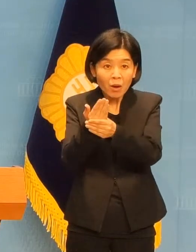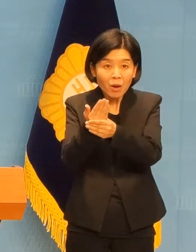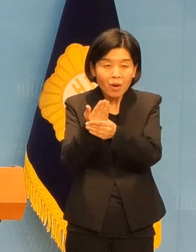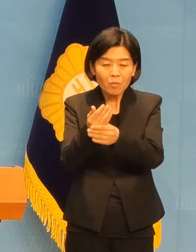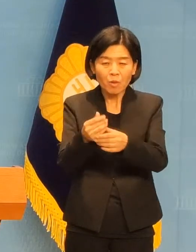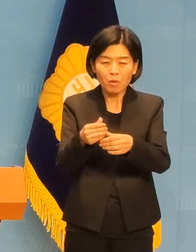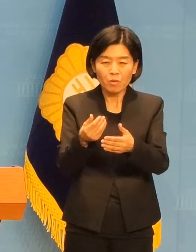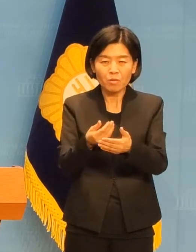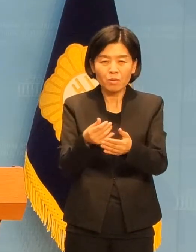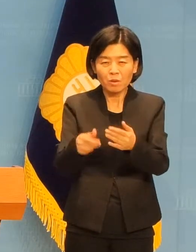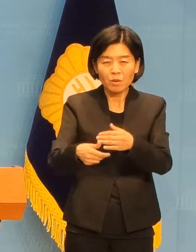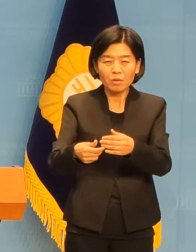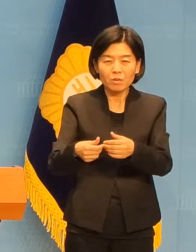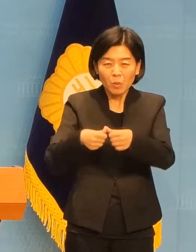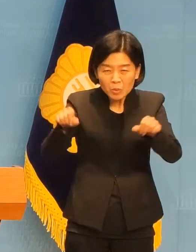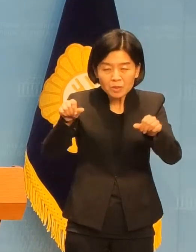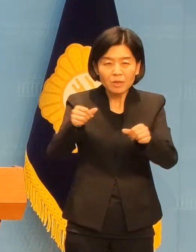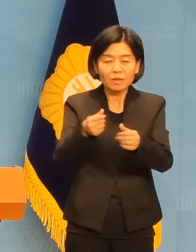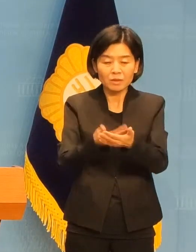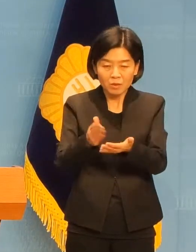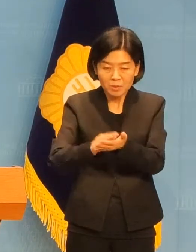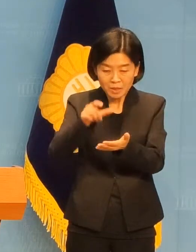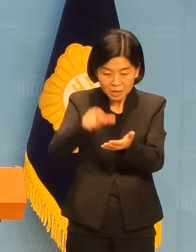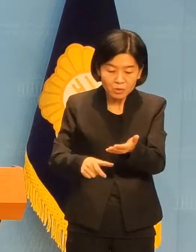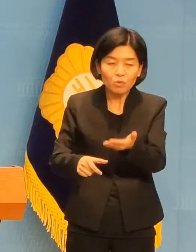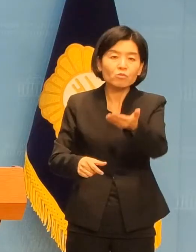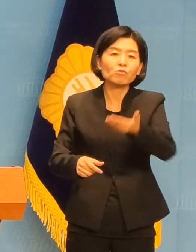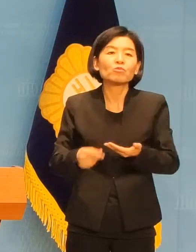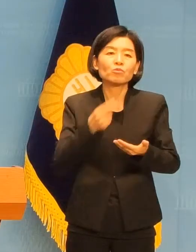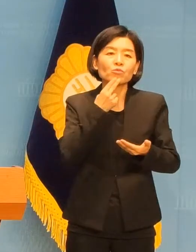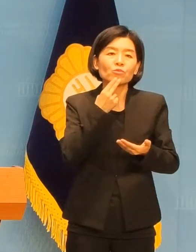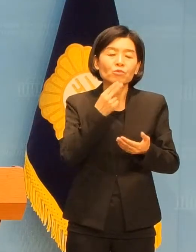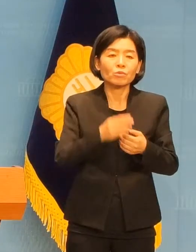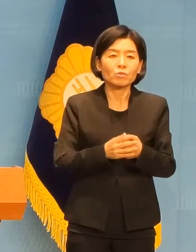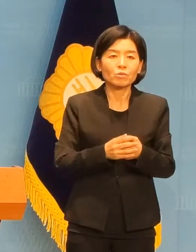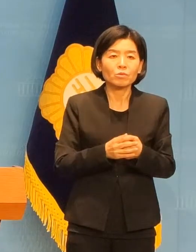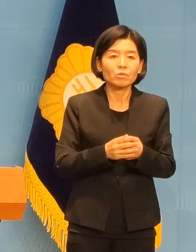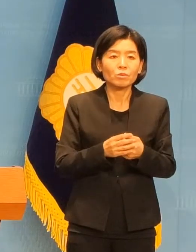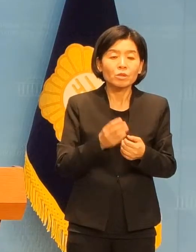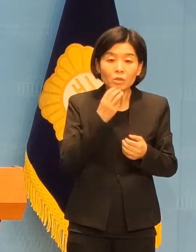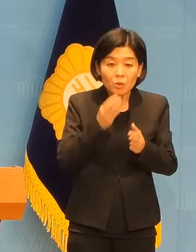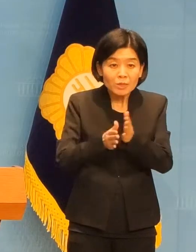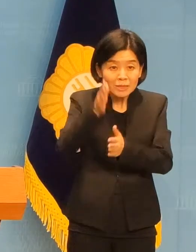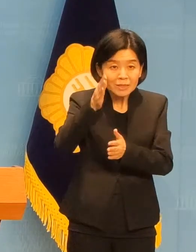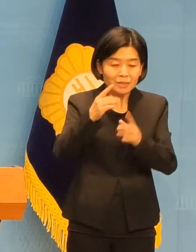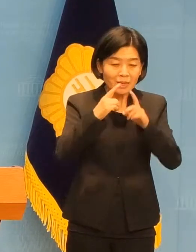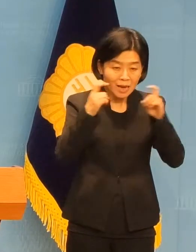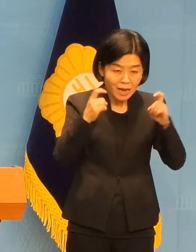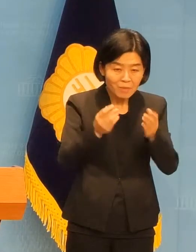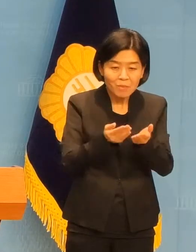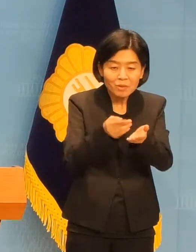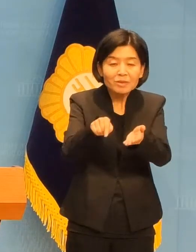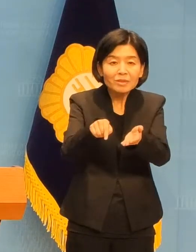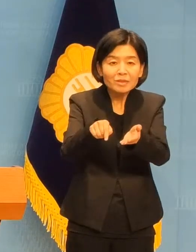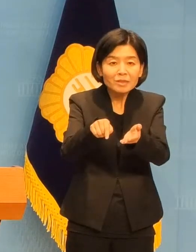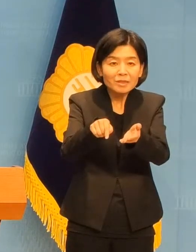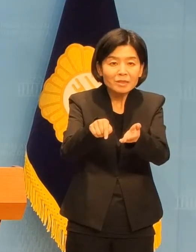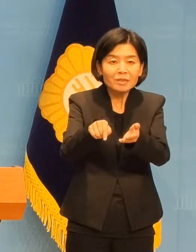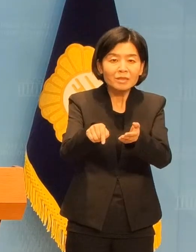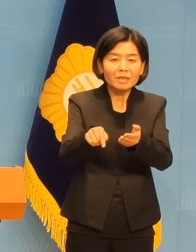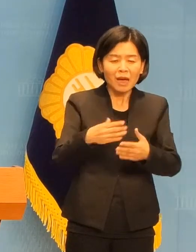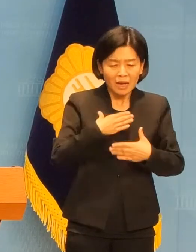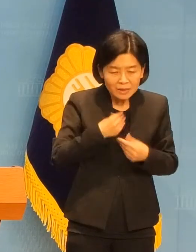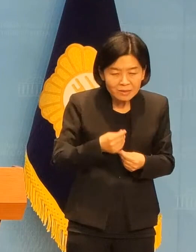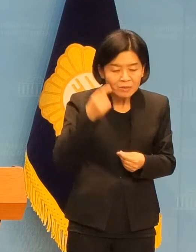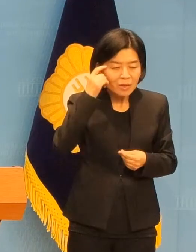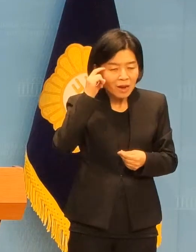정비 기록은 제출하지 않았습니다. 당시 국정감사에서 서울시가 한강버스의 안전 문제를 전혀 챙기지 않고 있는